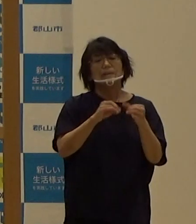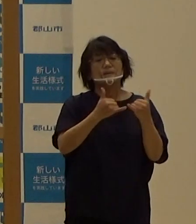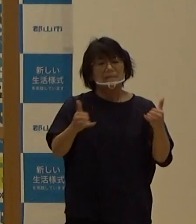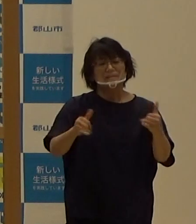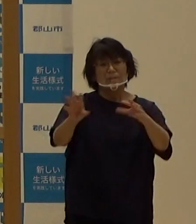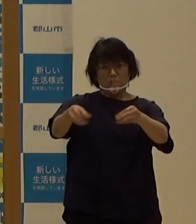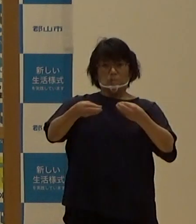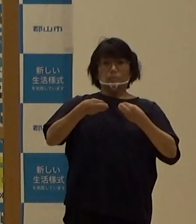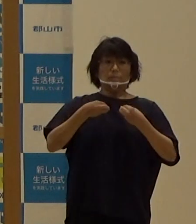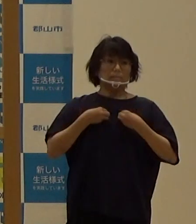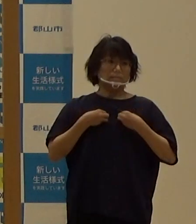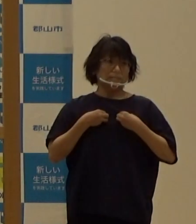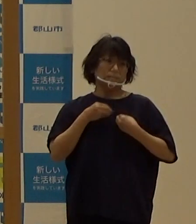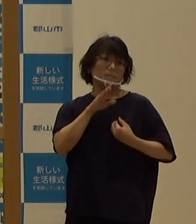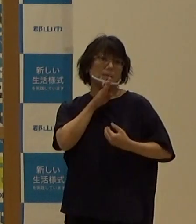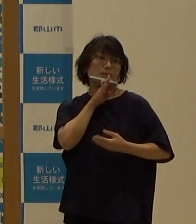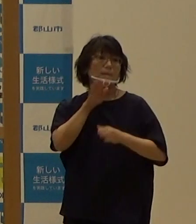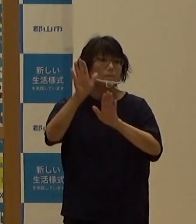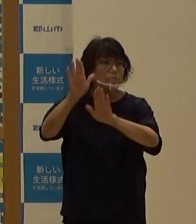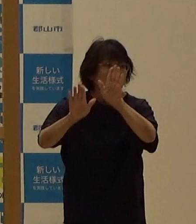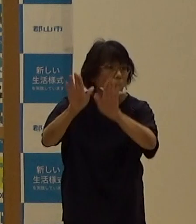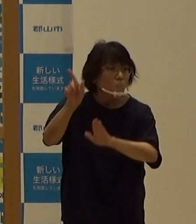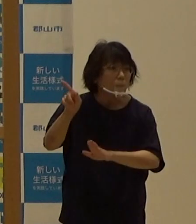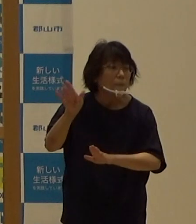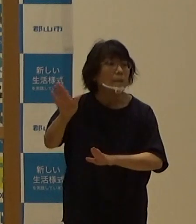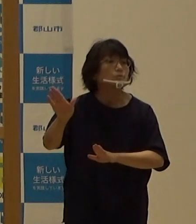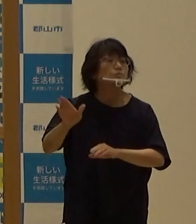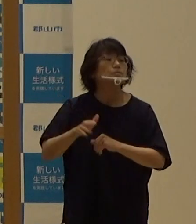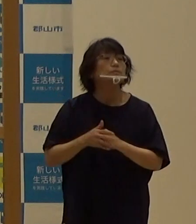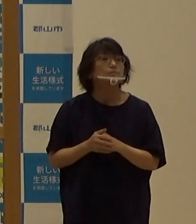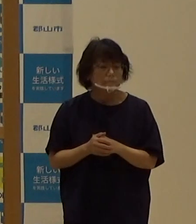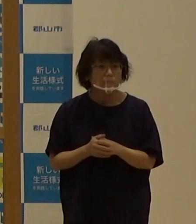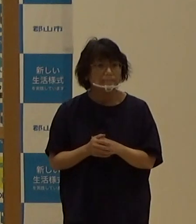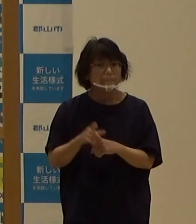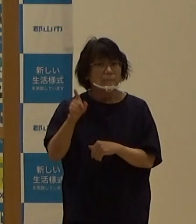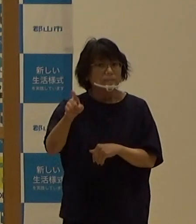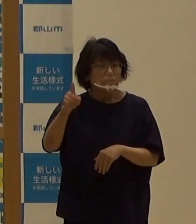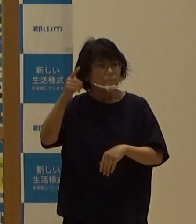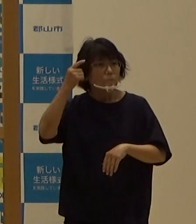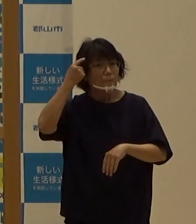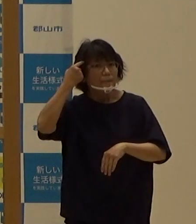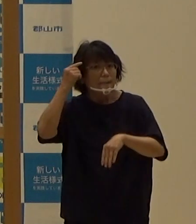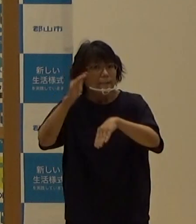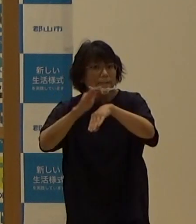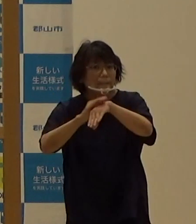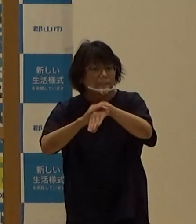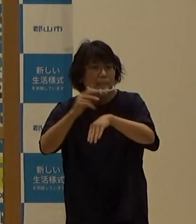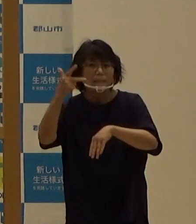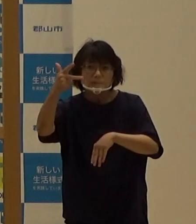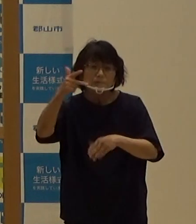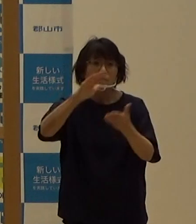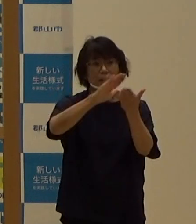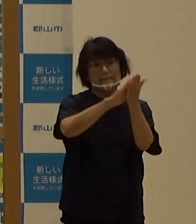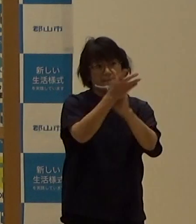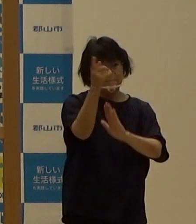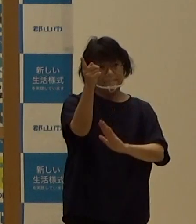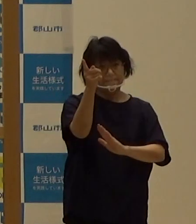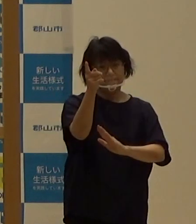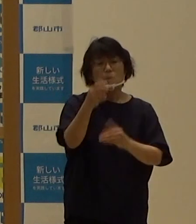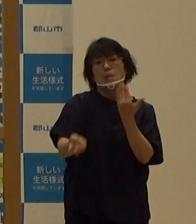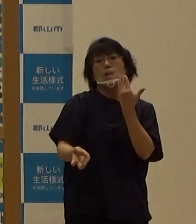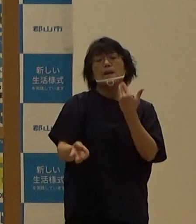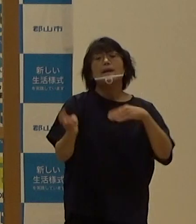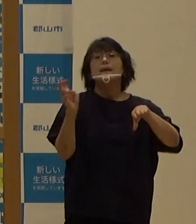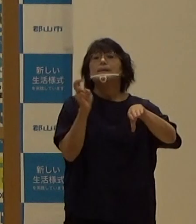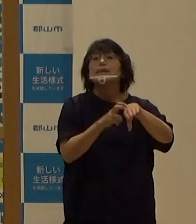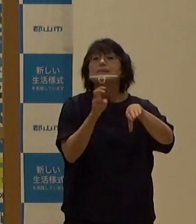、そういう考えを市なり、県なりでぜひ検討していただ